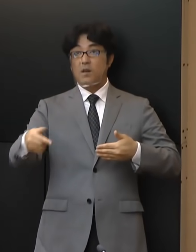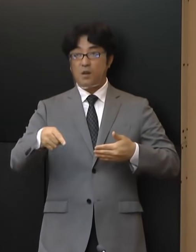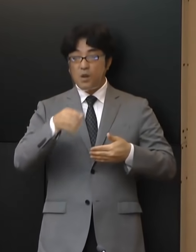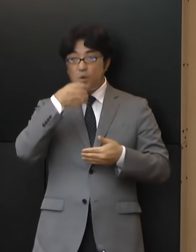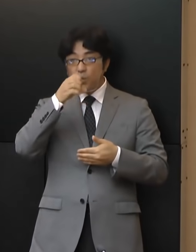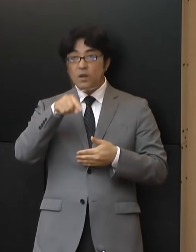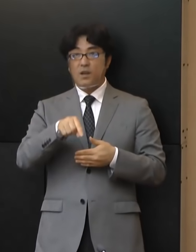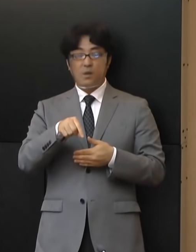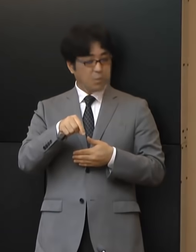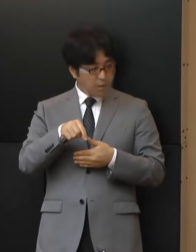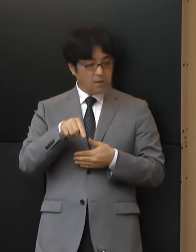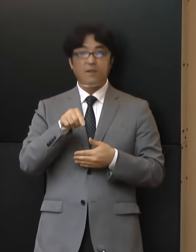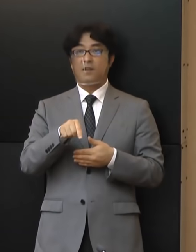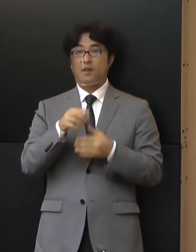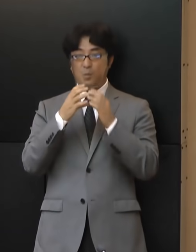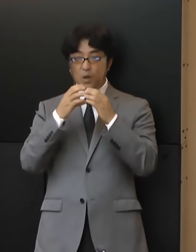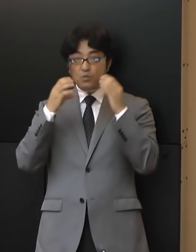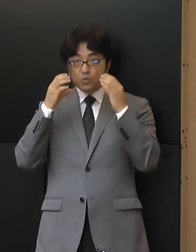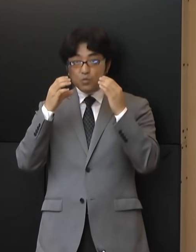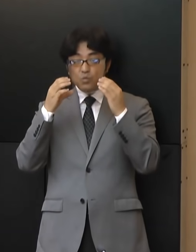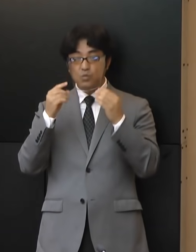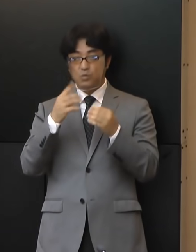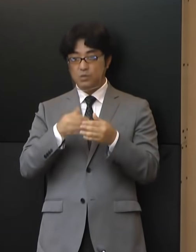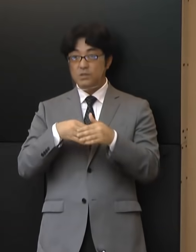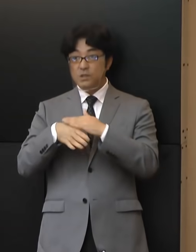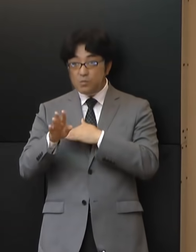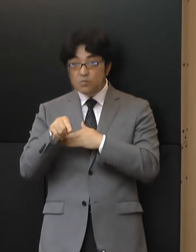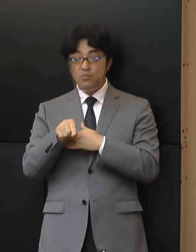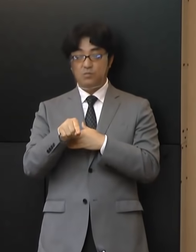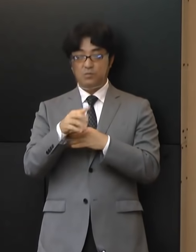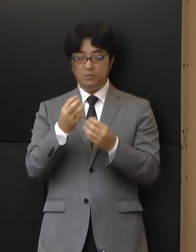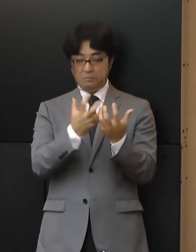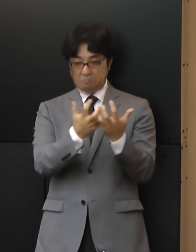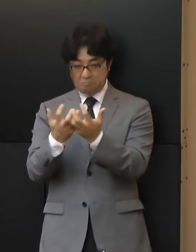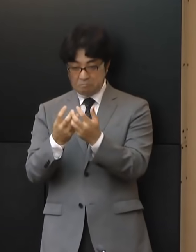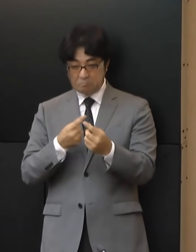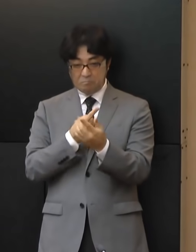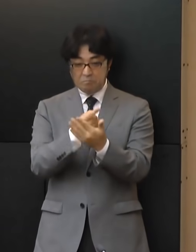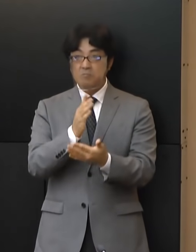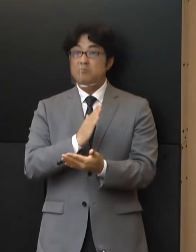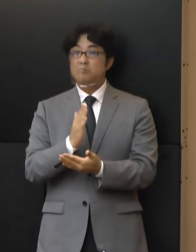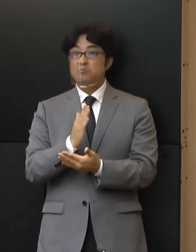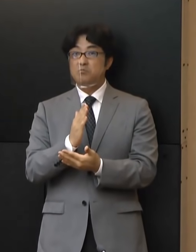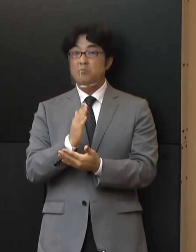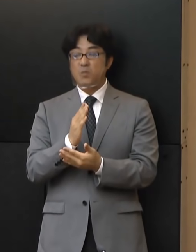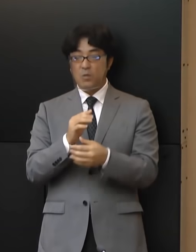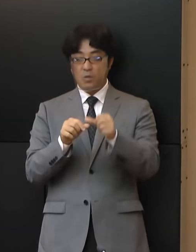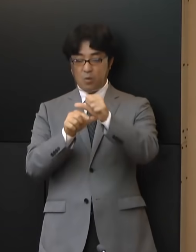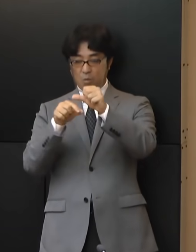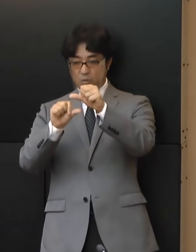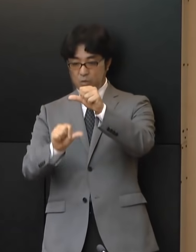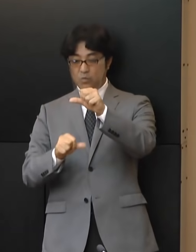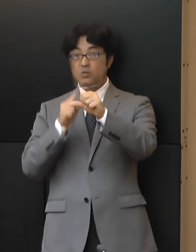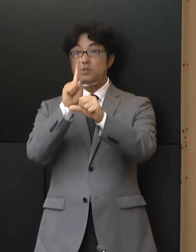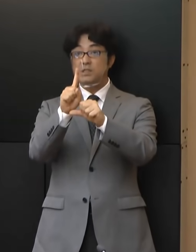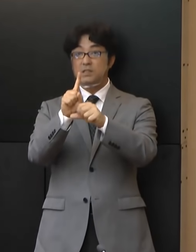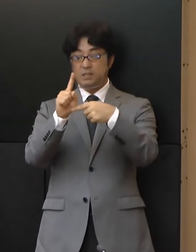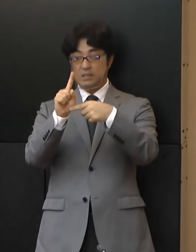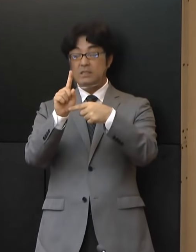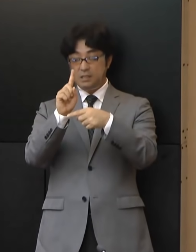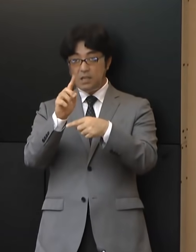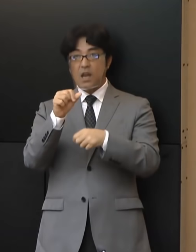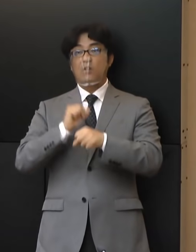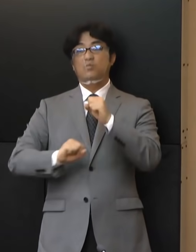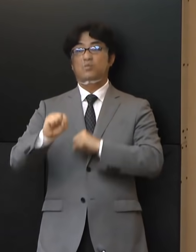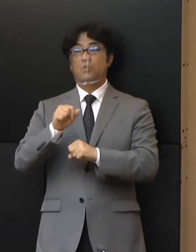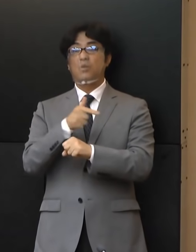マスクをつける、3密を避ける、そして5分の1アクションのように買い物時間を減らす、回数を減らす、会議